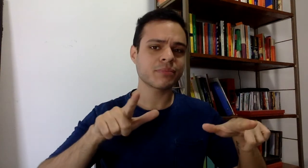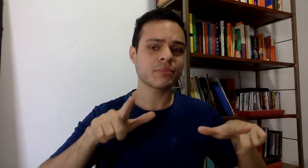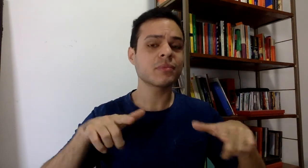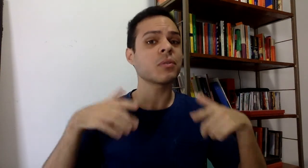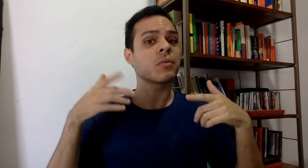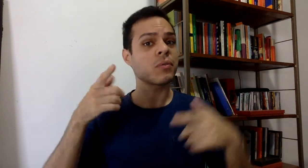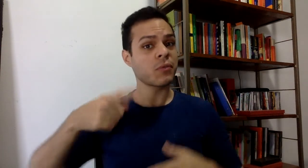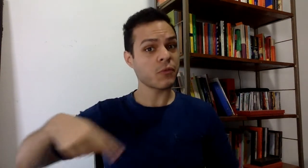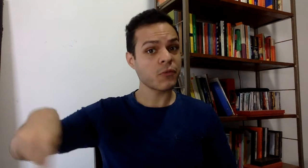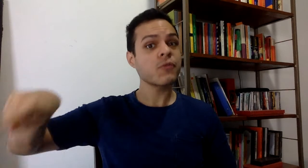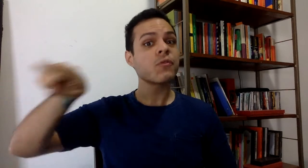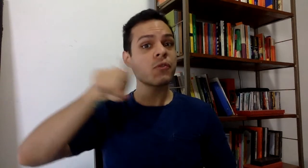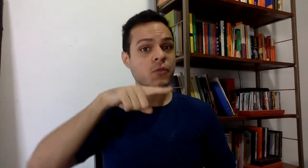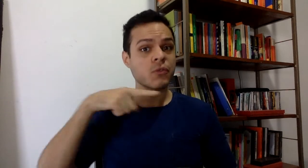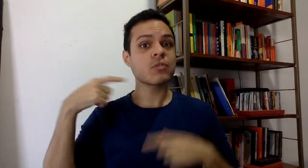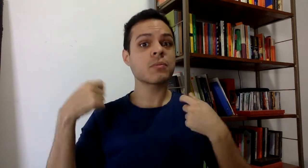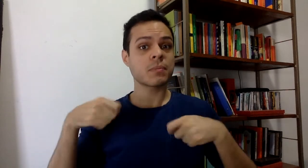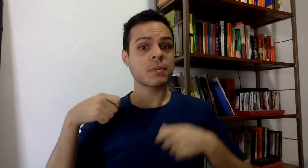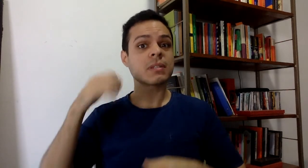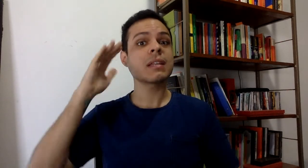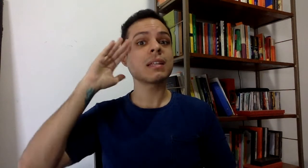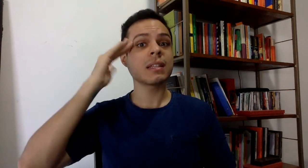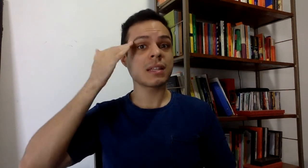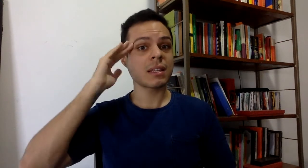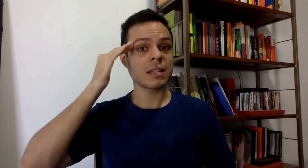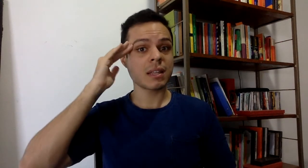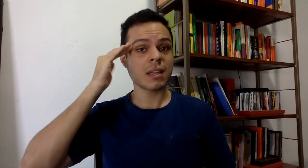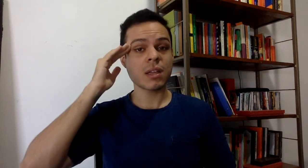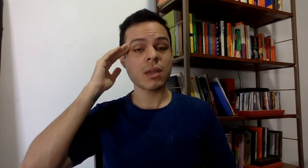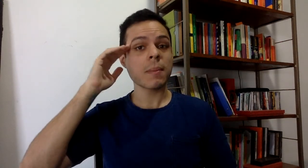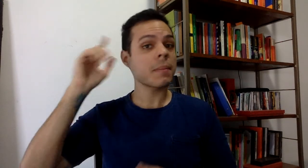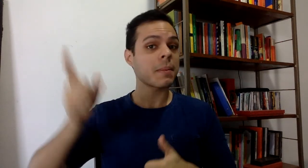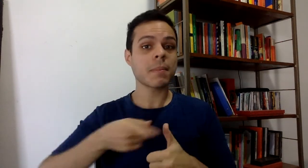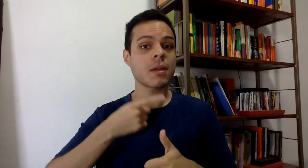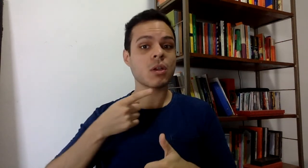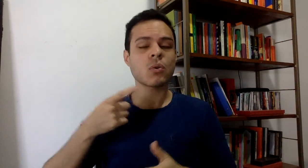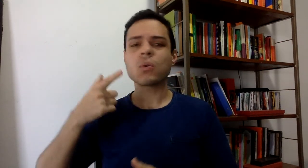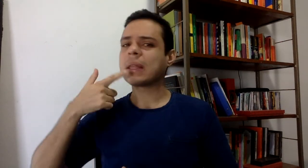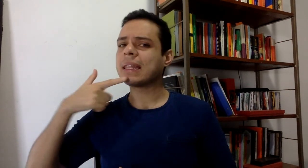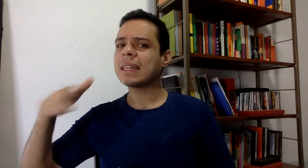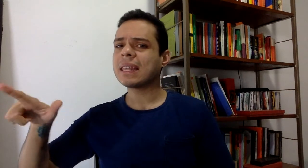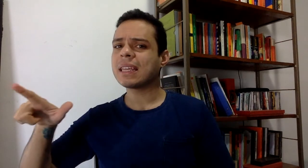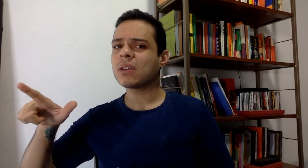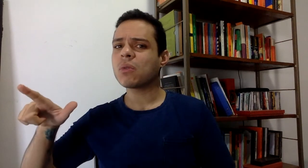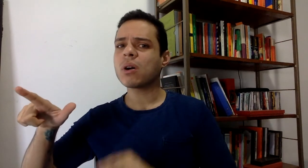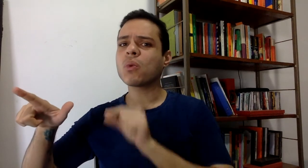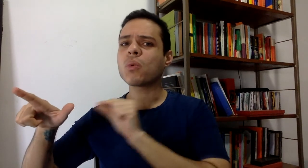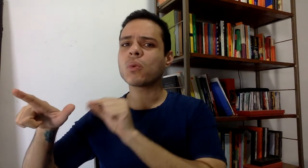Antes de tudo, vocês precisam entender o que é uma língua e o que é linguagem.